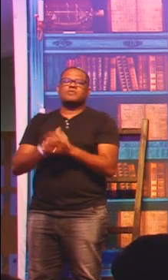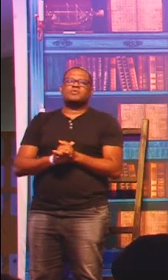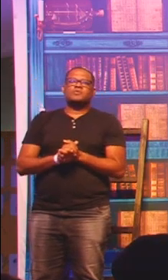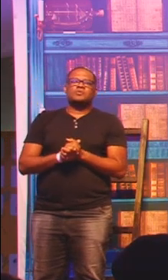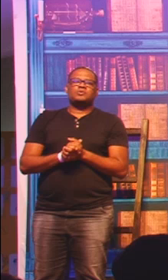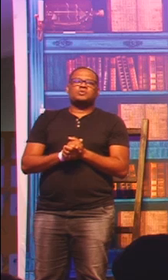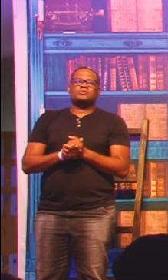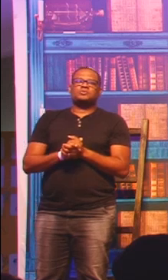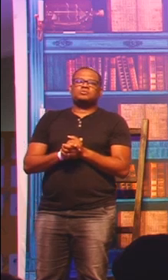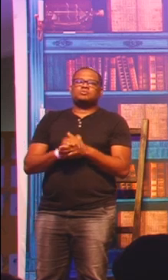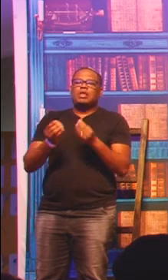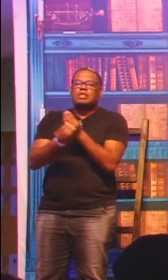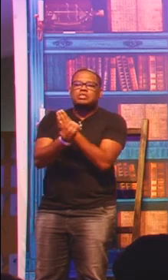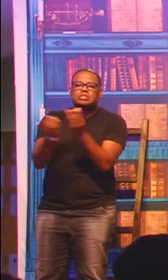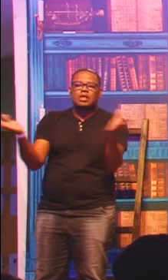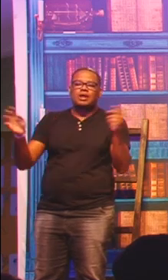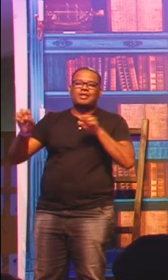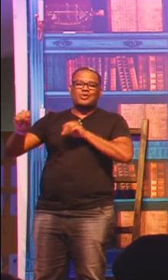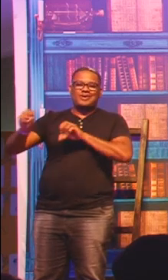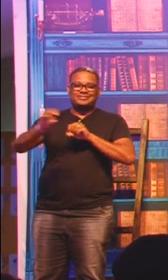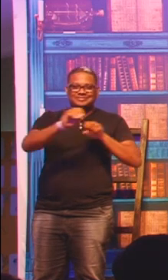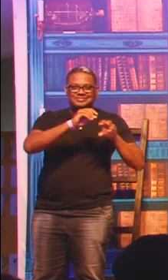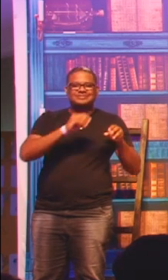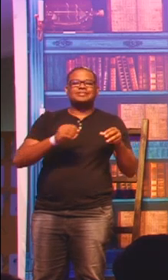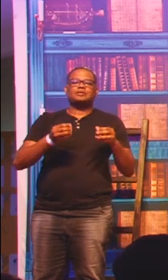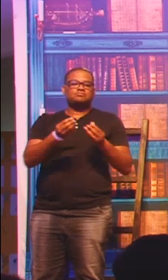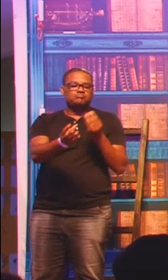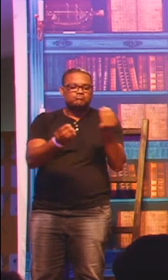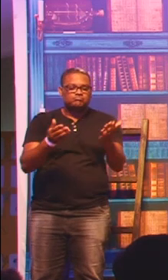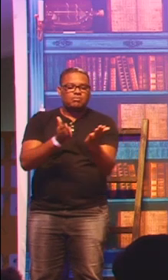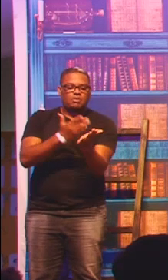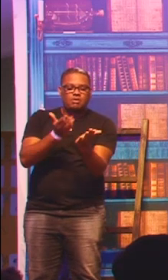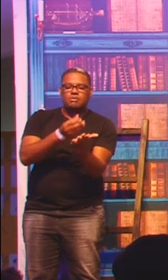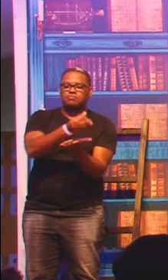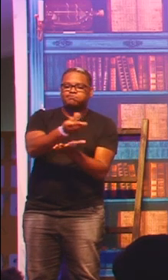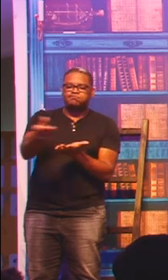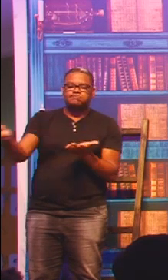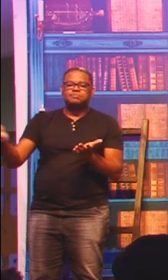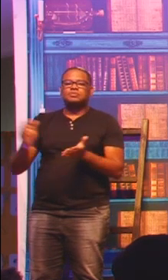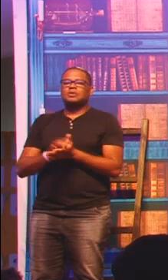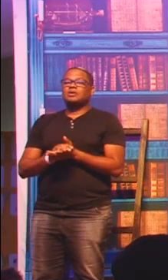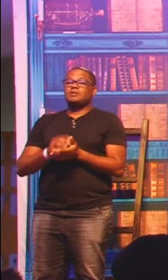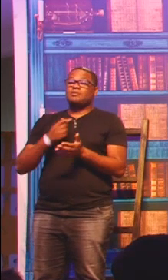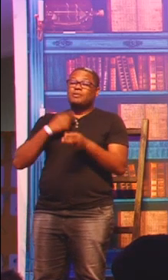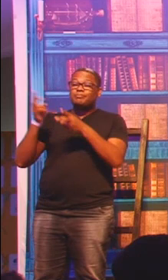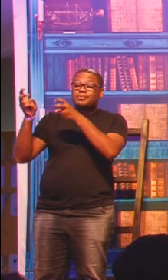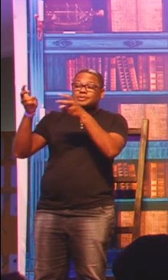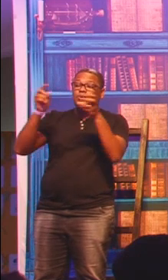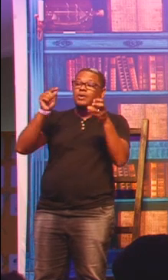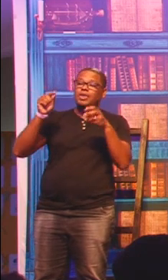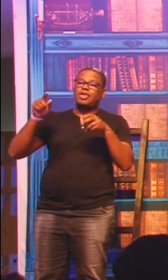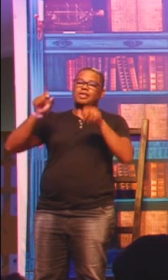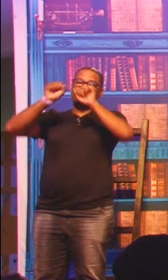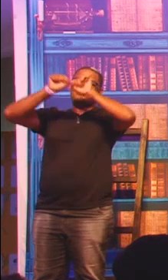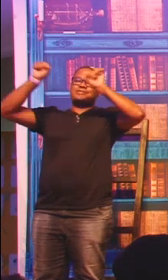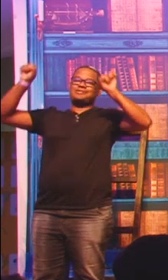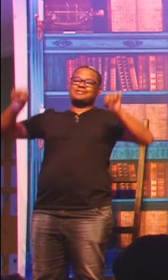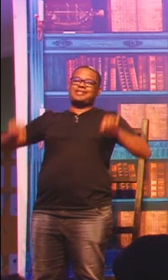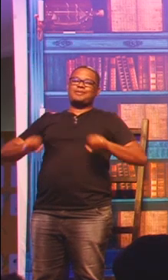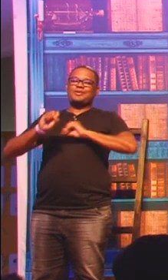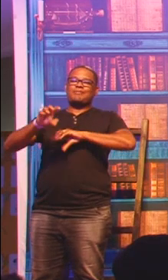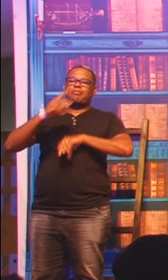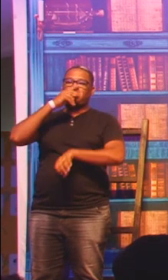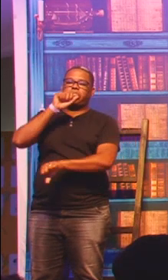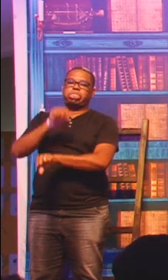a leitura para a educação, né? Compartilhar. As escolas, às vezes, eu tenho a impressão que o nosso sistema educacional parou no tempo,